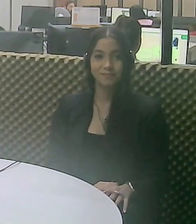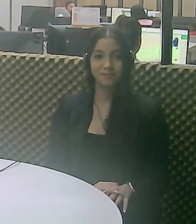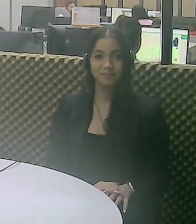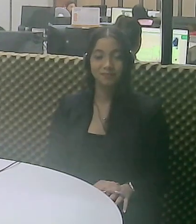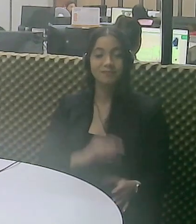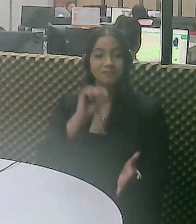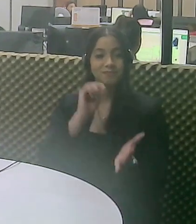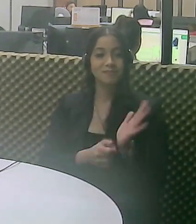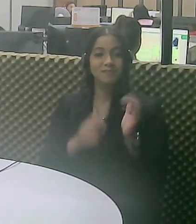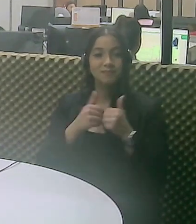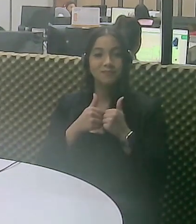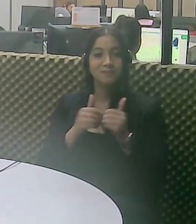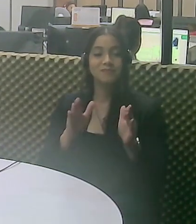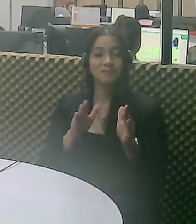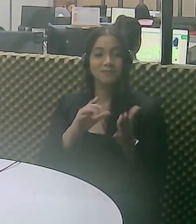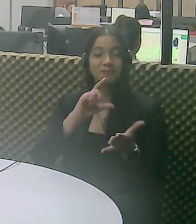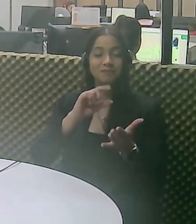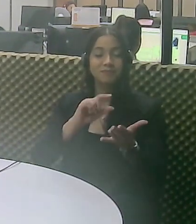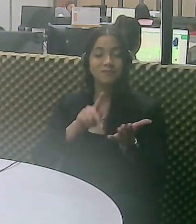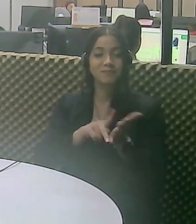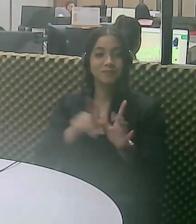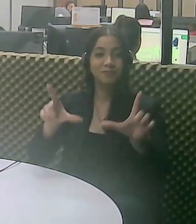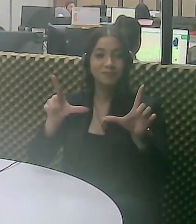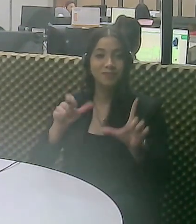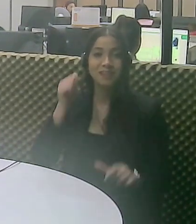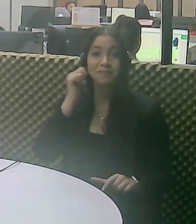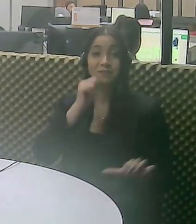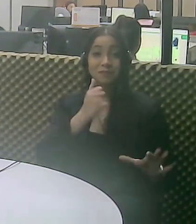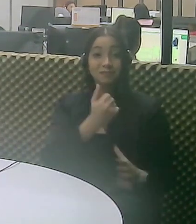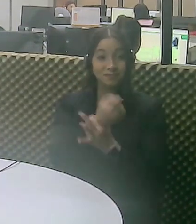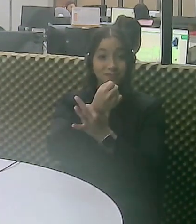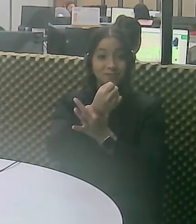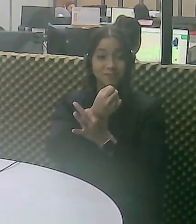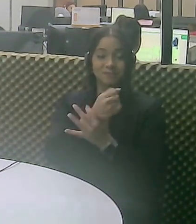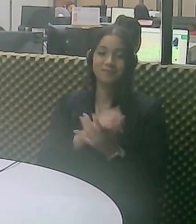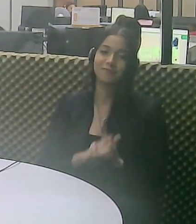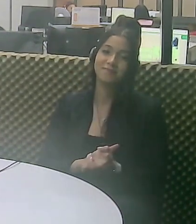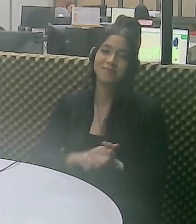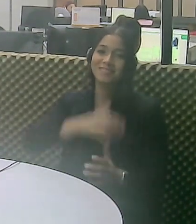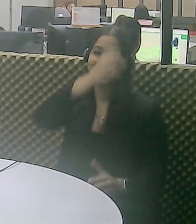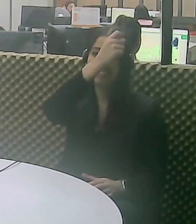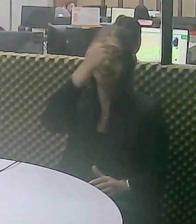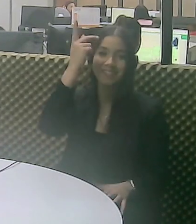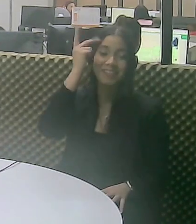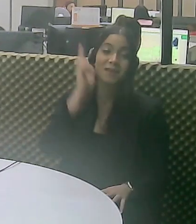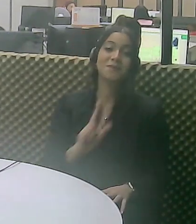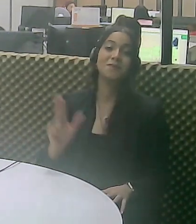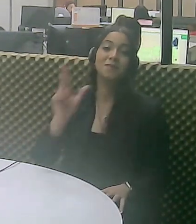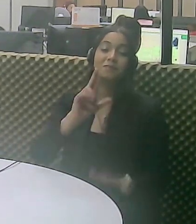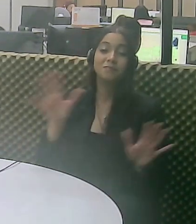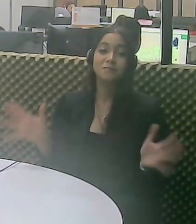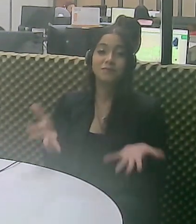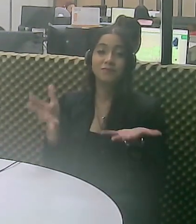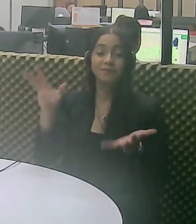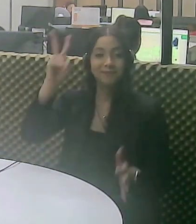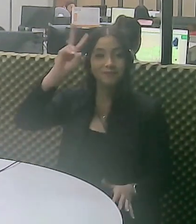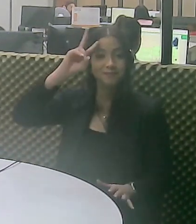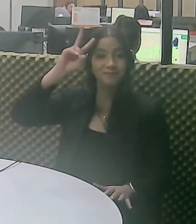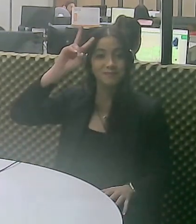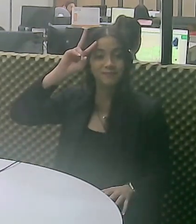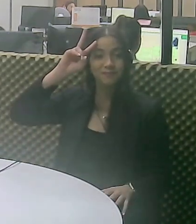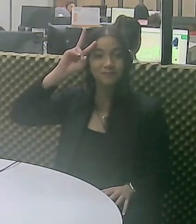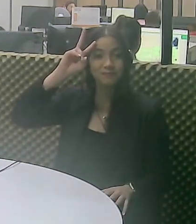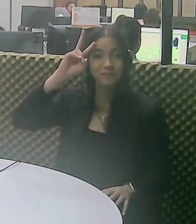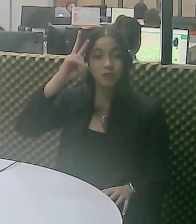Inscrições continuam abertas para a certificação Mulheres Protegidas. A Prefeitura de Uberlândia promove nesta segunda-feira,